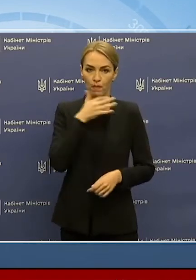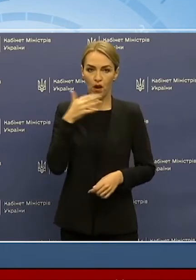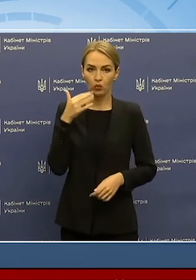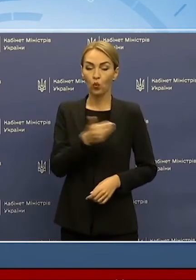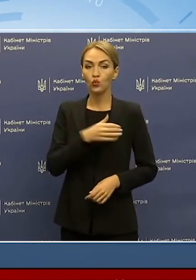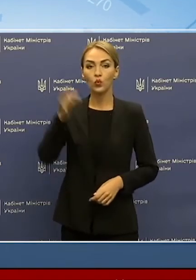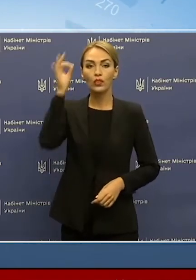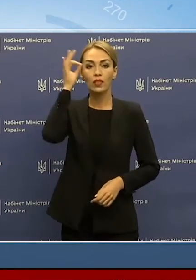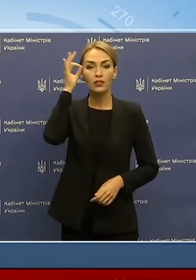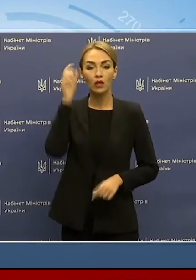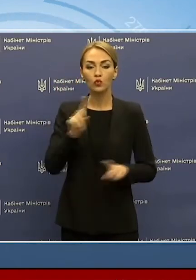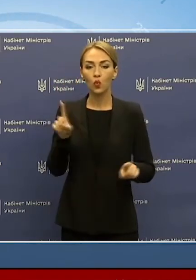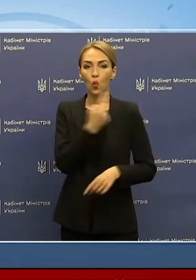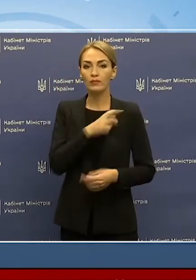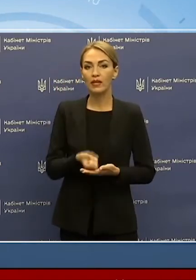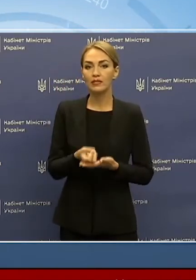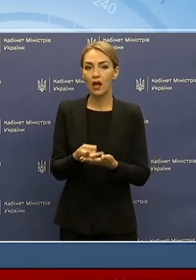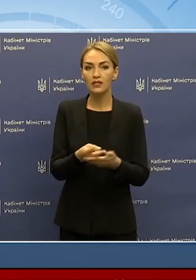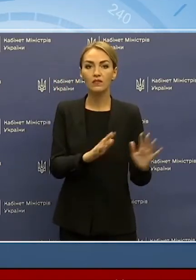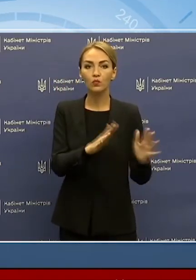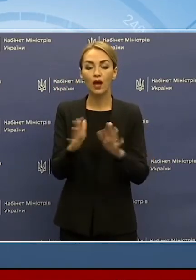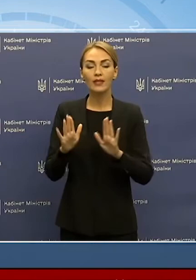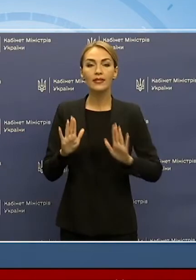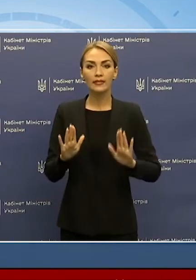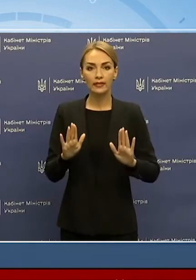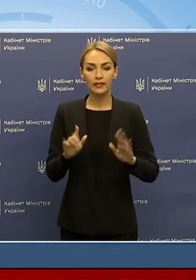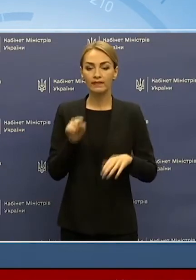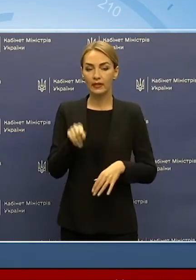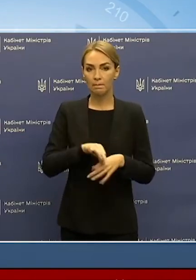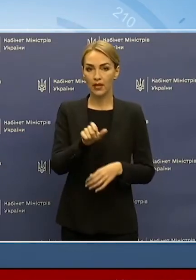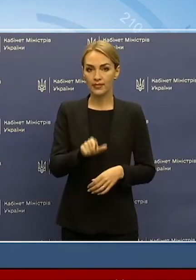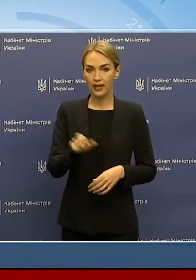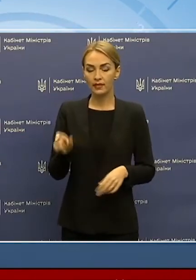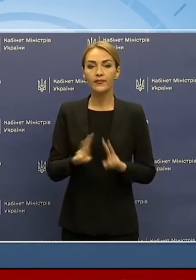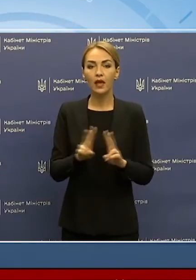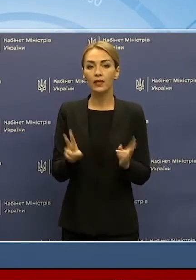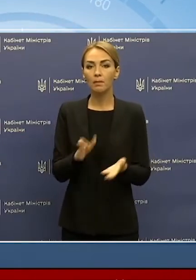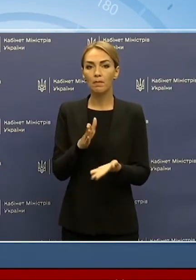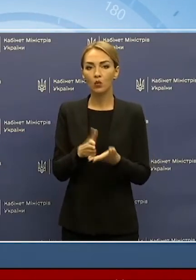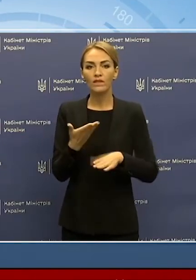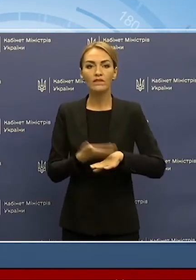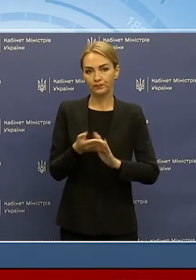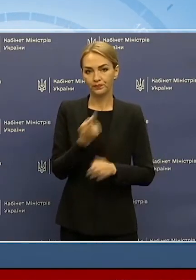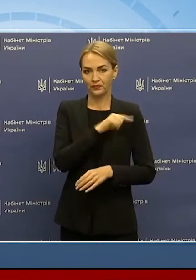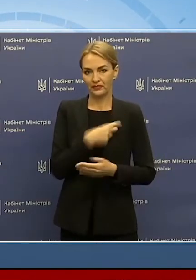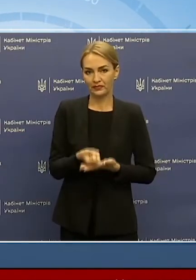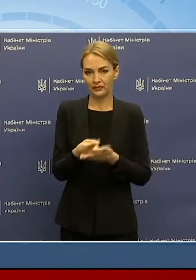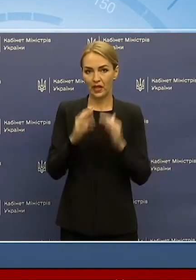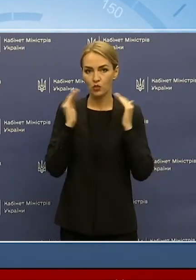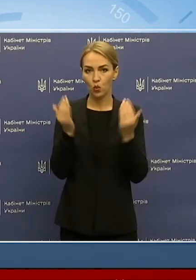що госпіталізація відбувається тільки тих пацієнтів, які мають важкий перебіг хвороби.